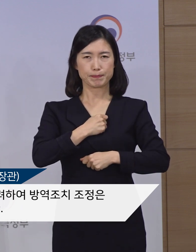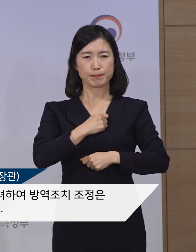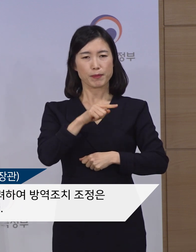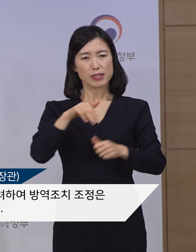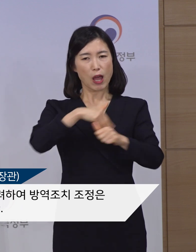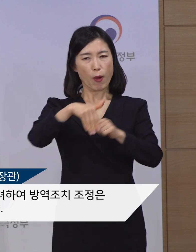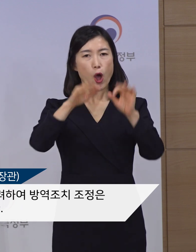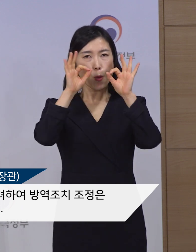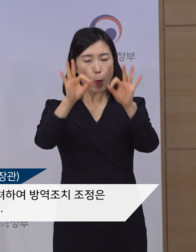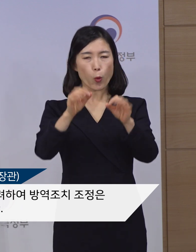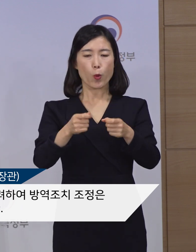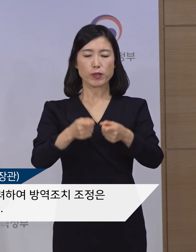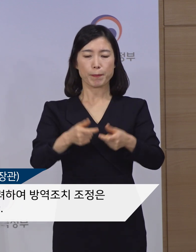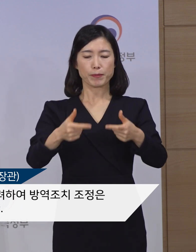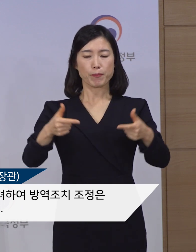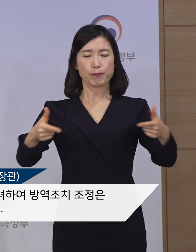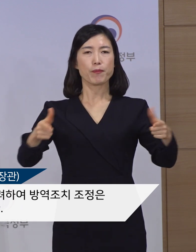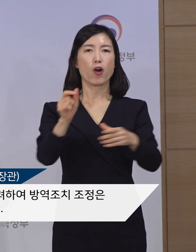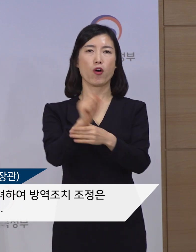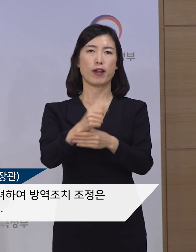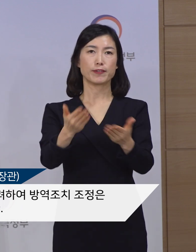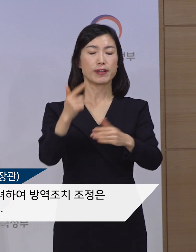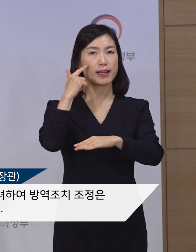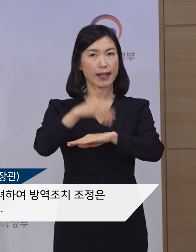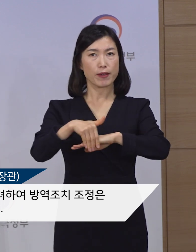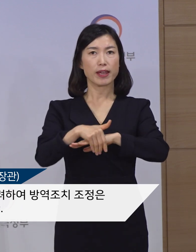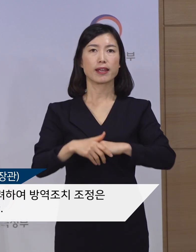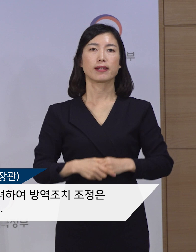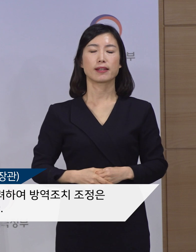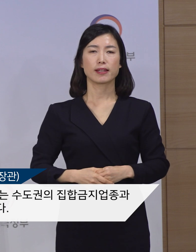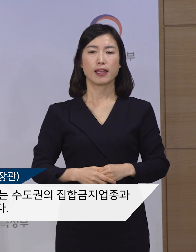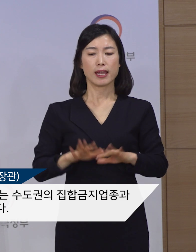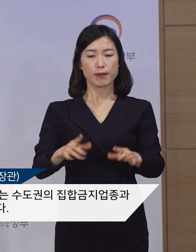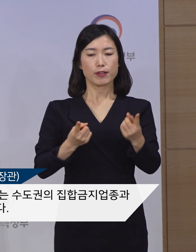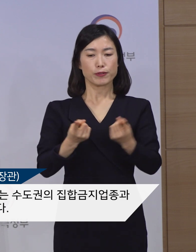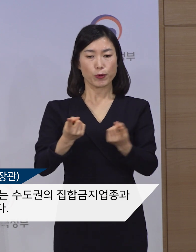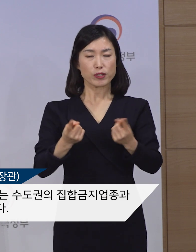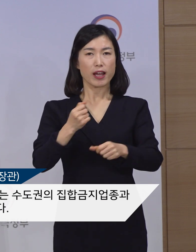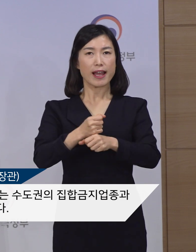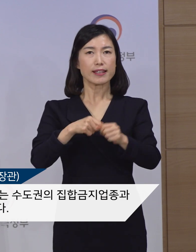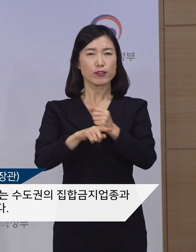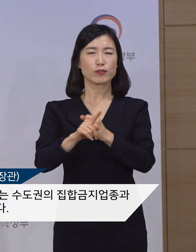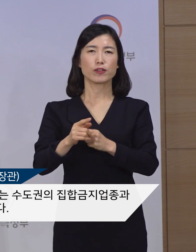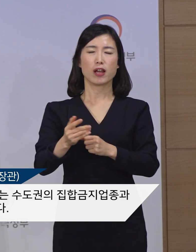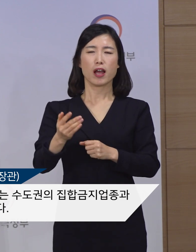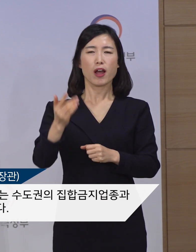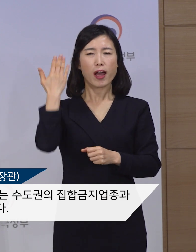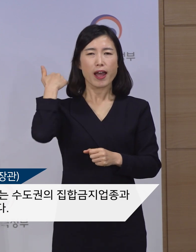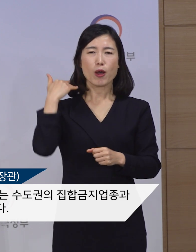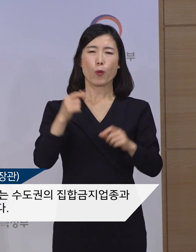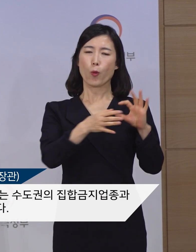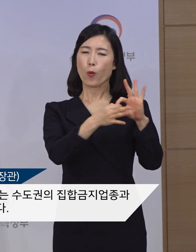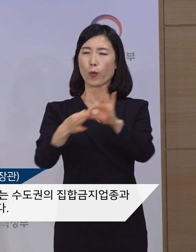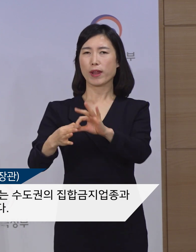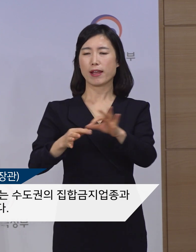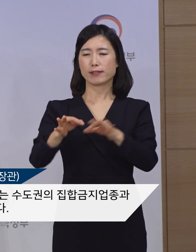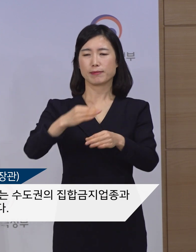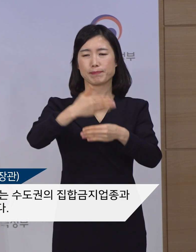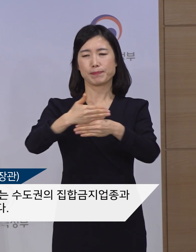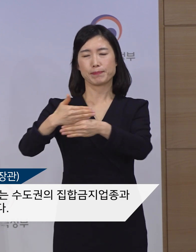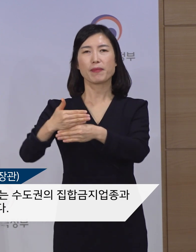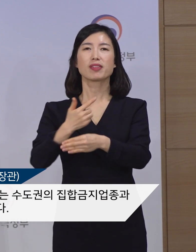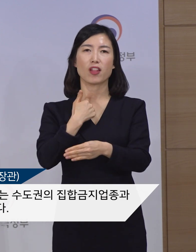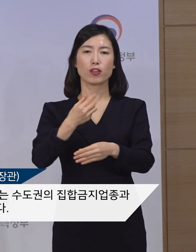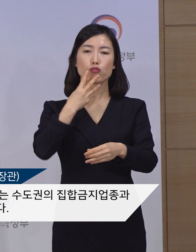조정은 조심스럽게 단계적으로 확대해 나갈 예정입니다. 이번 조정은 장기간에 걸쳐 영업을